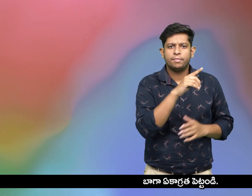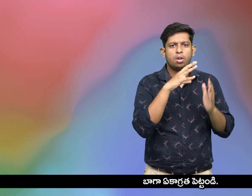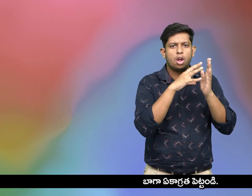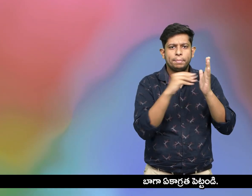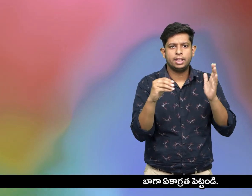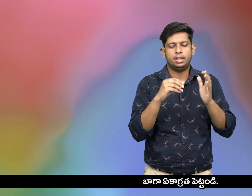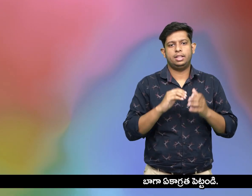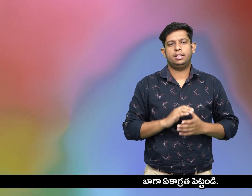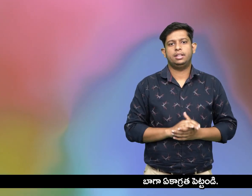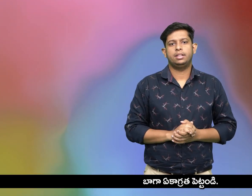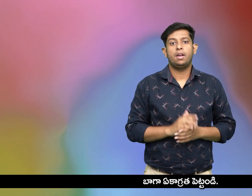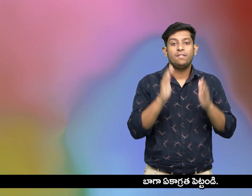బాగా ఏకాగ్రత పెట్టండి.